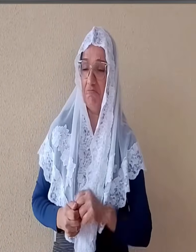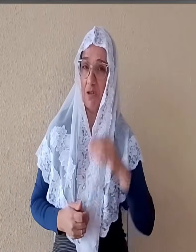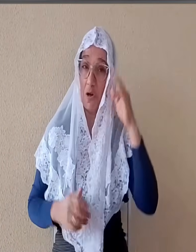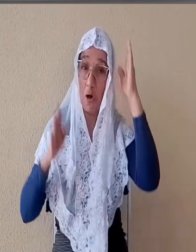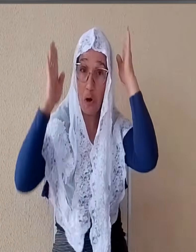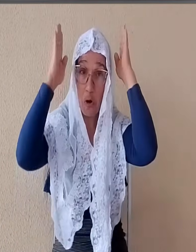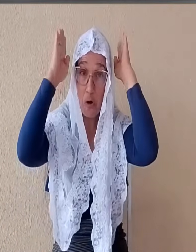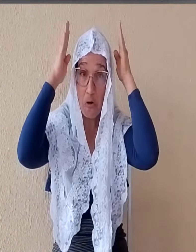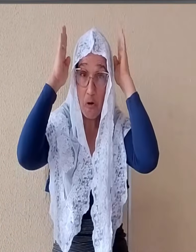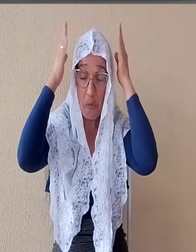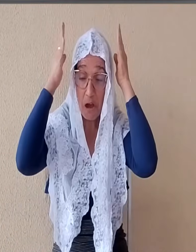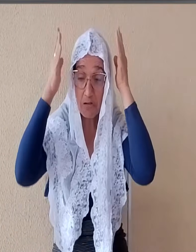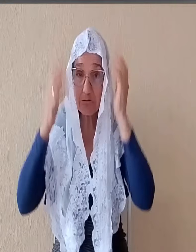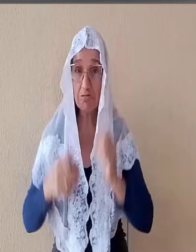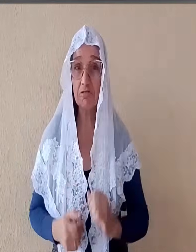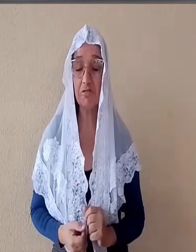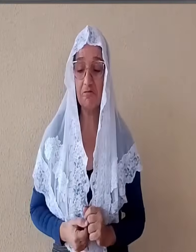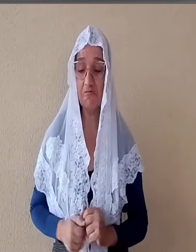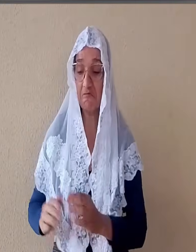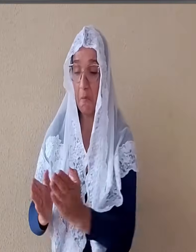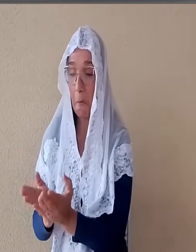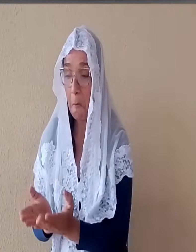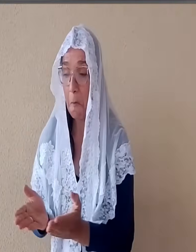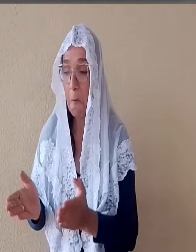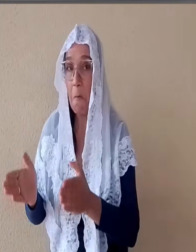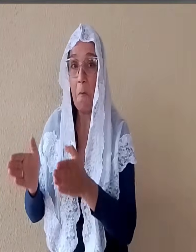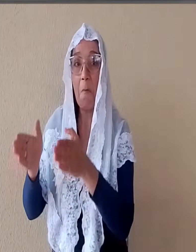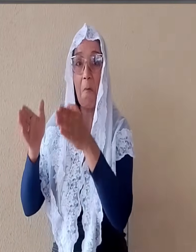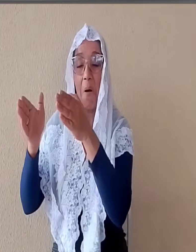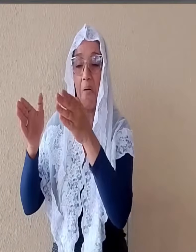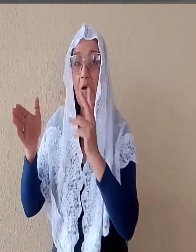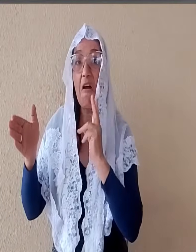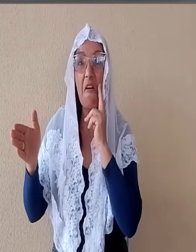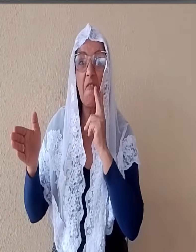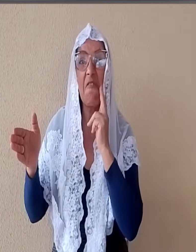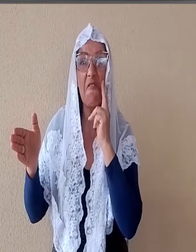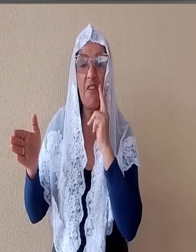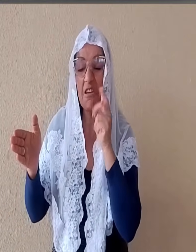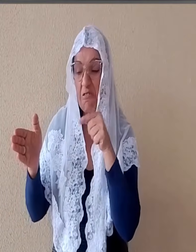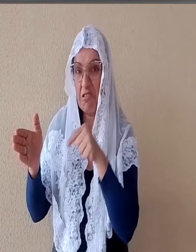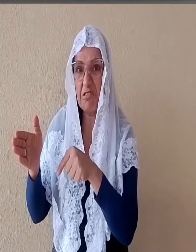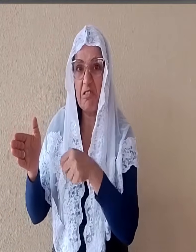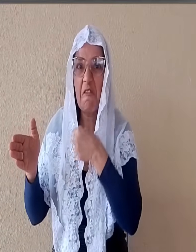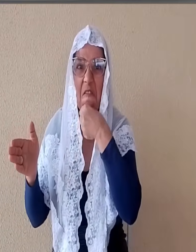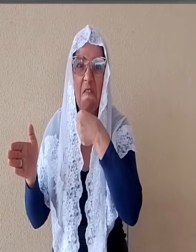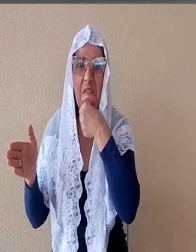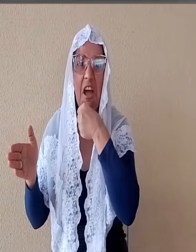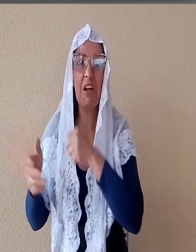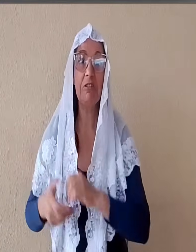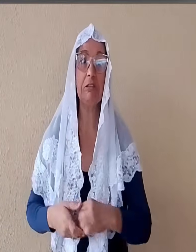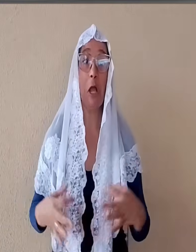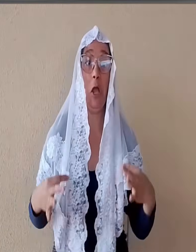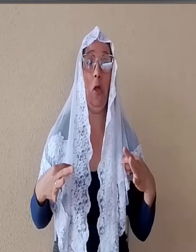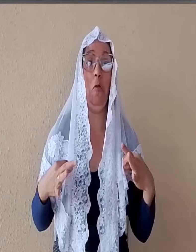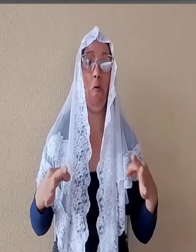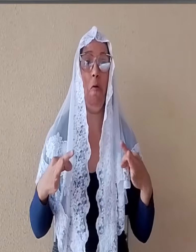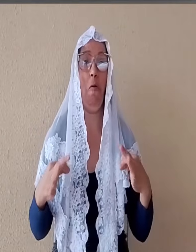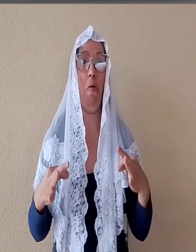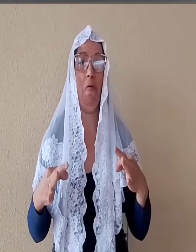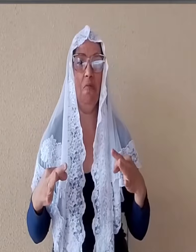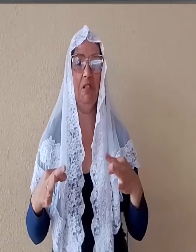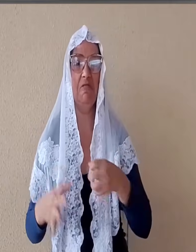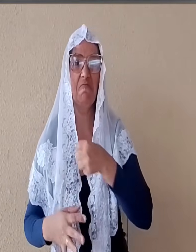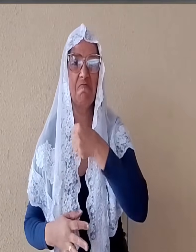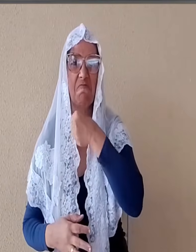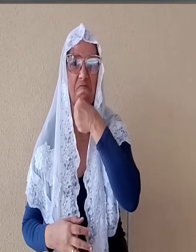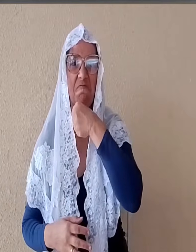velhos, e rotos e remendados, e nos seus pés sapatos velhos, remendados,